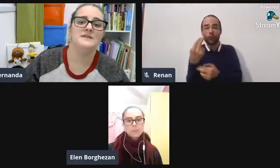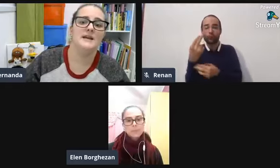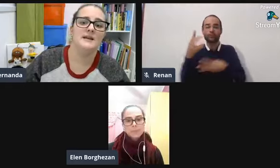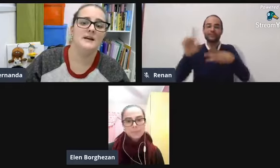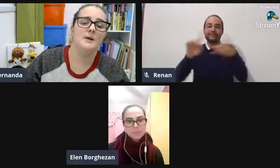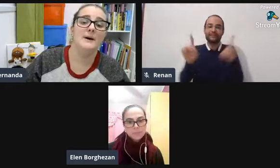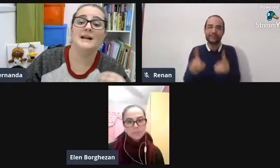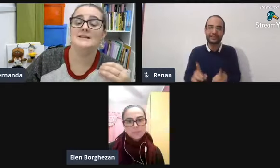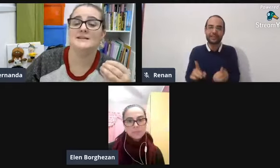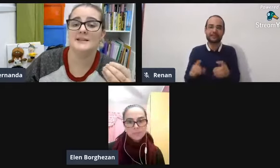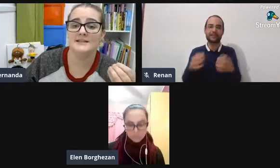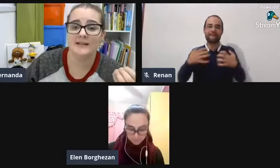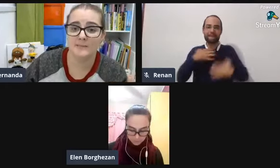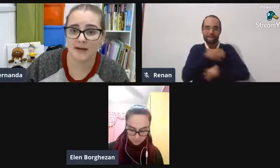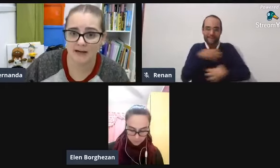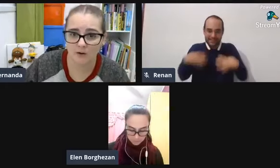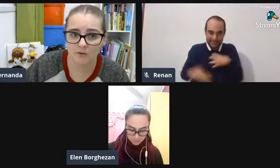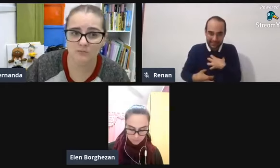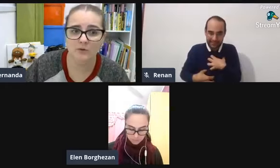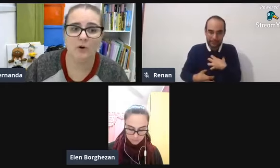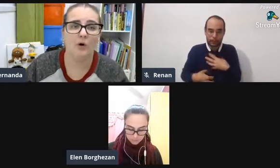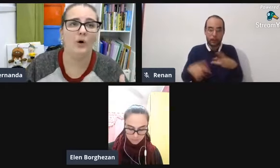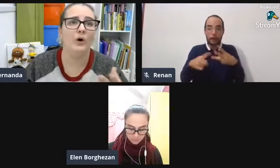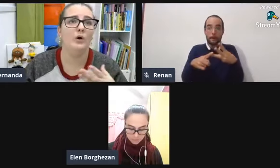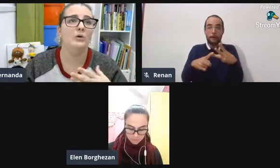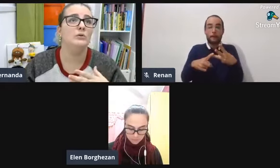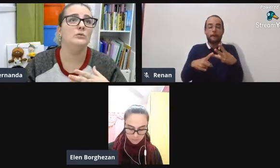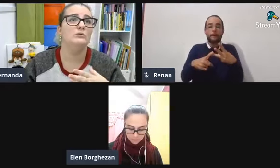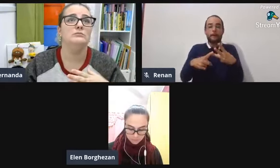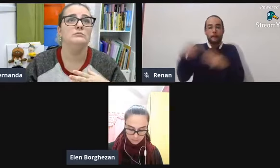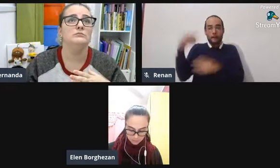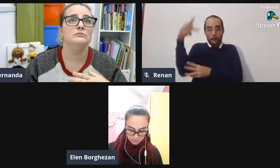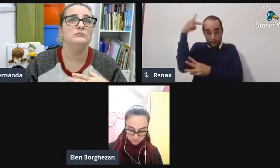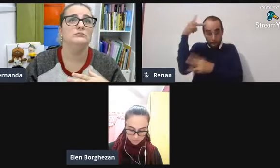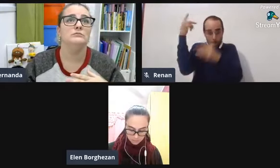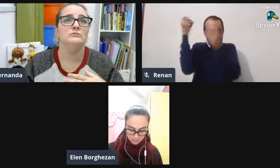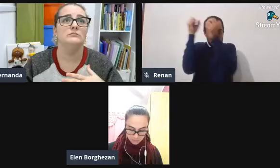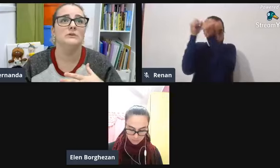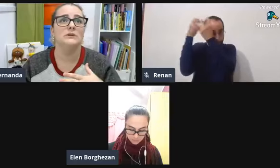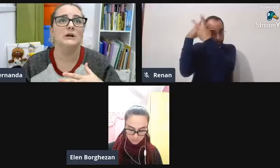Sim. Paralisia cerebral ou